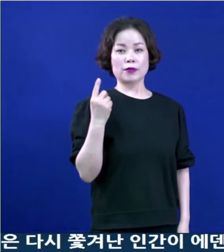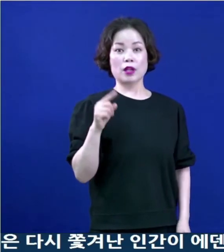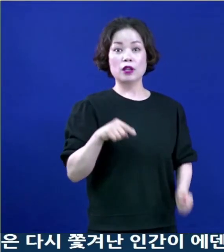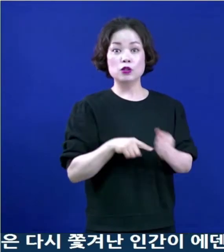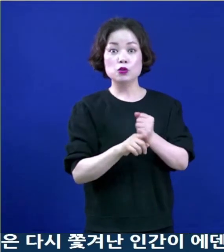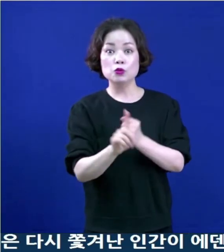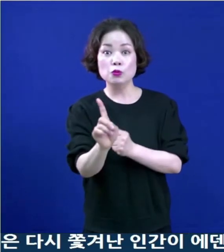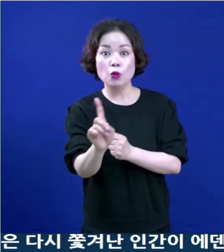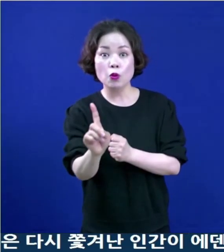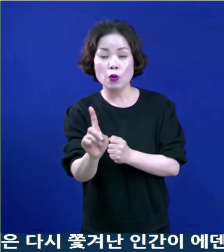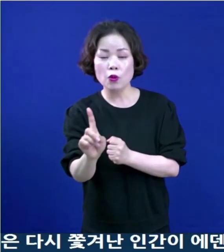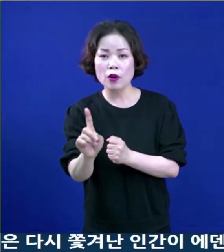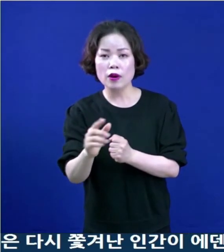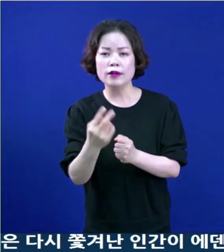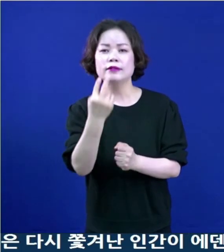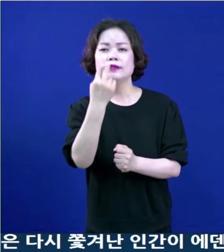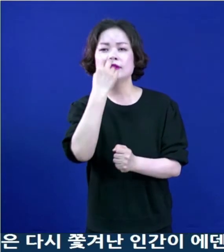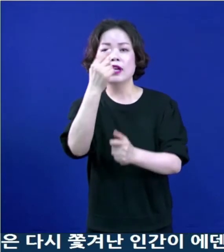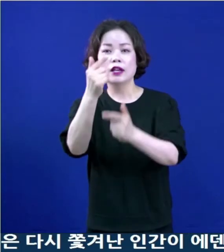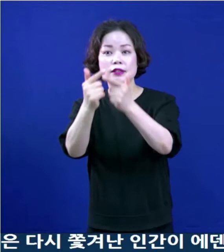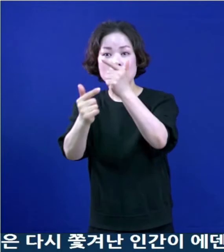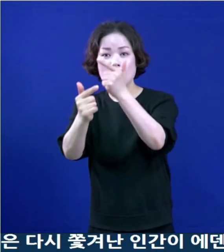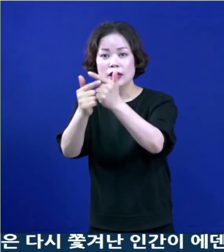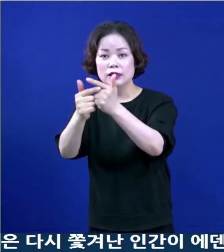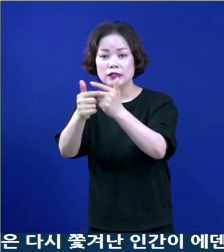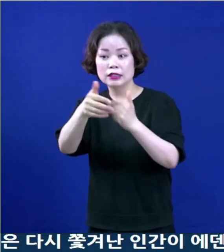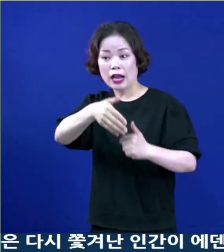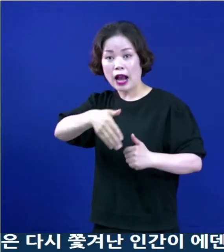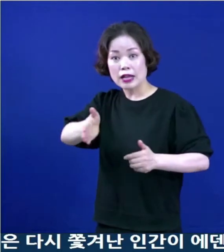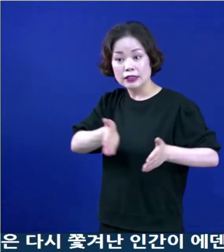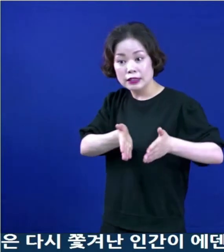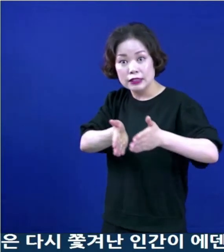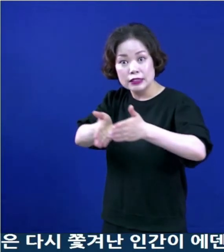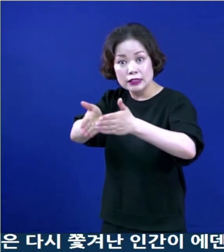뭐였냐면 생명나무로 가는 길에